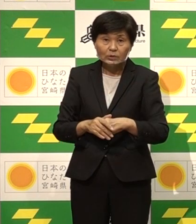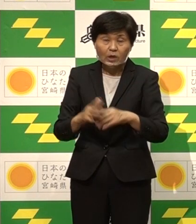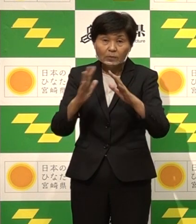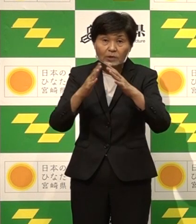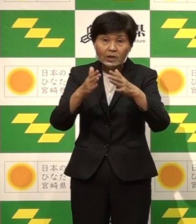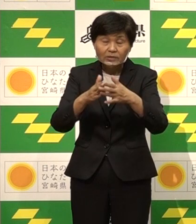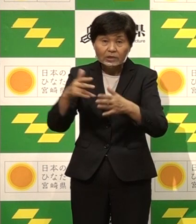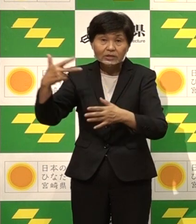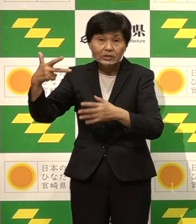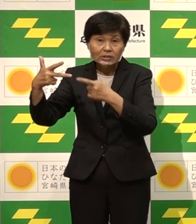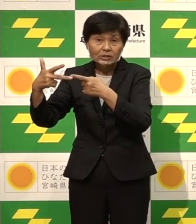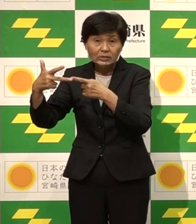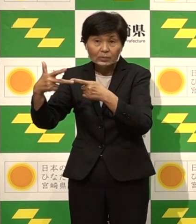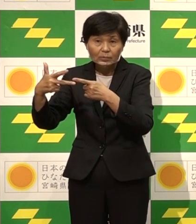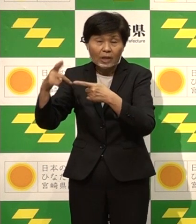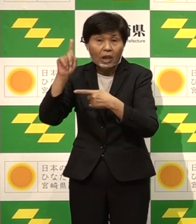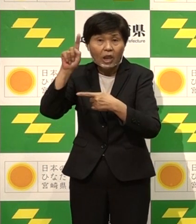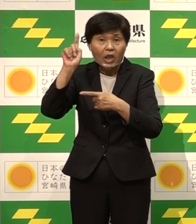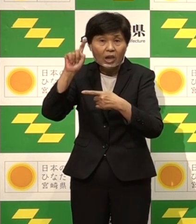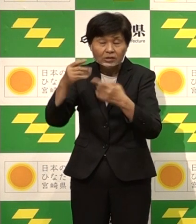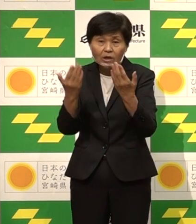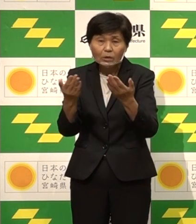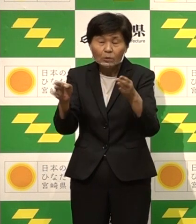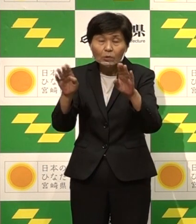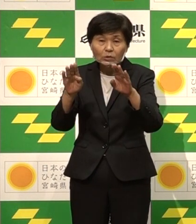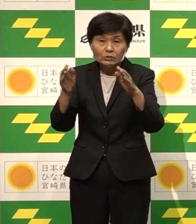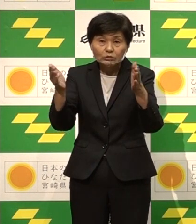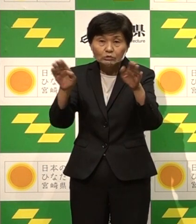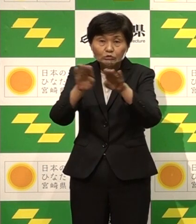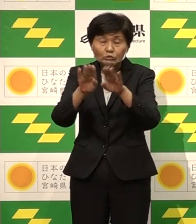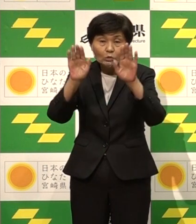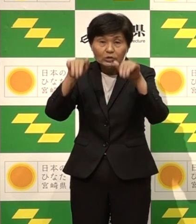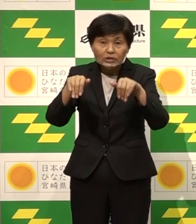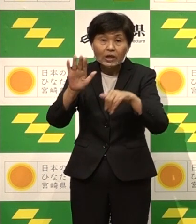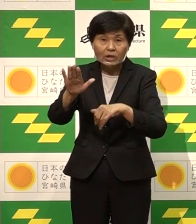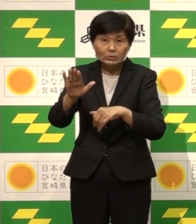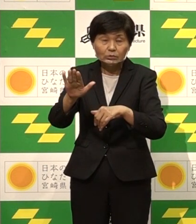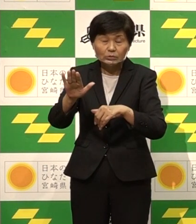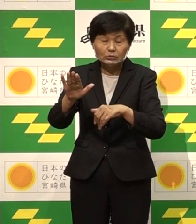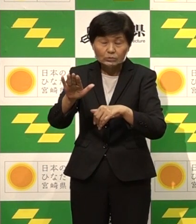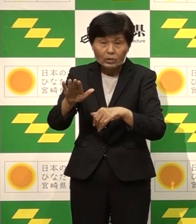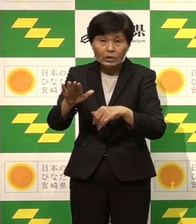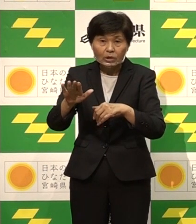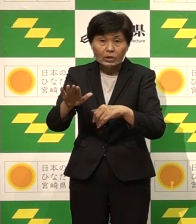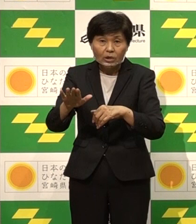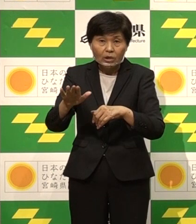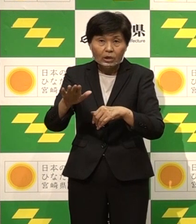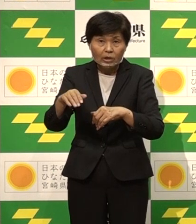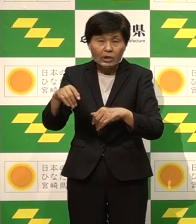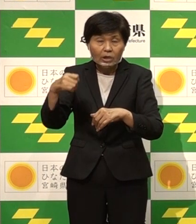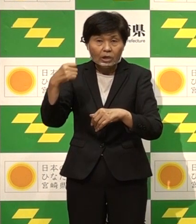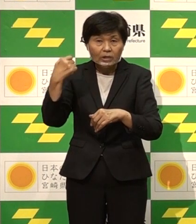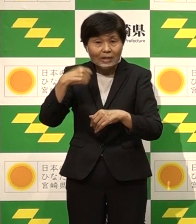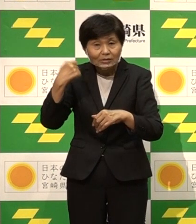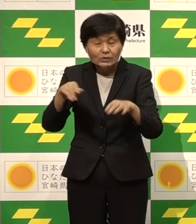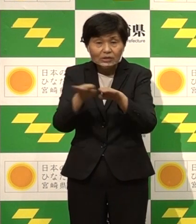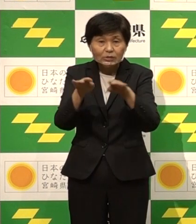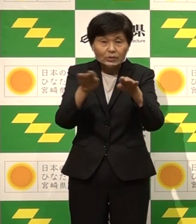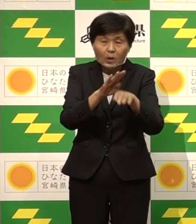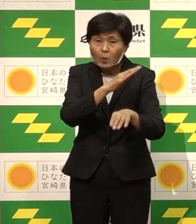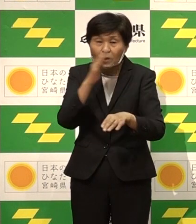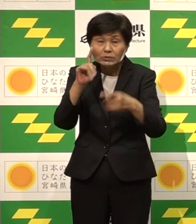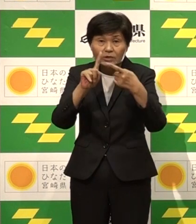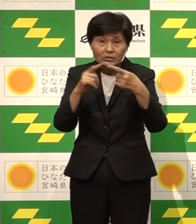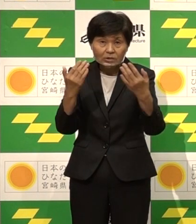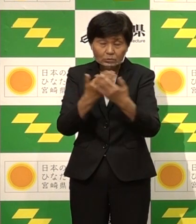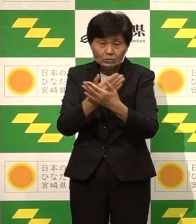宮崎市さんでも明日終業式があるということで、多くのところで夏休みが本格化するというのはおっしゃっていただいたらな